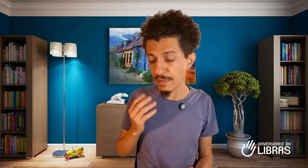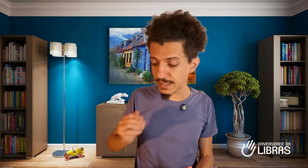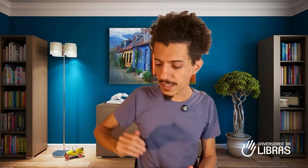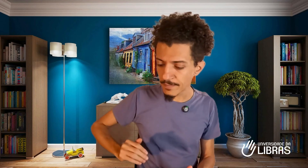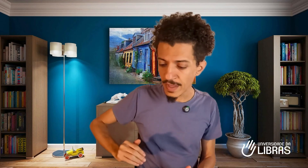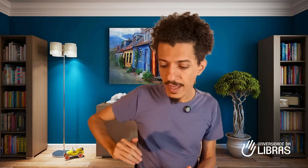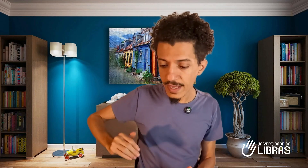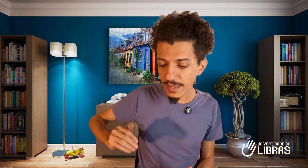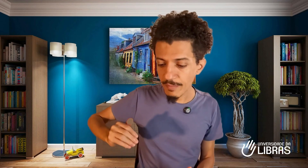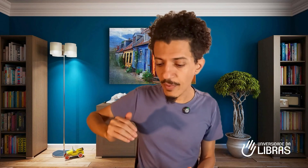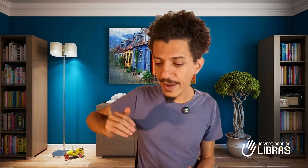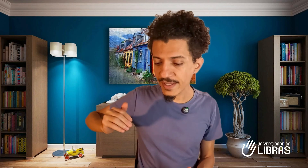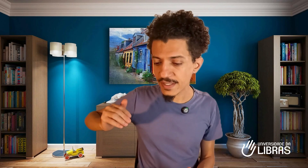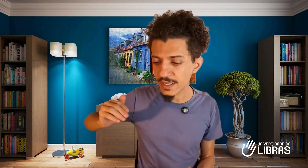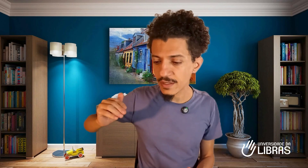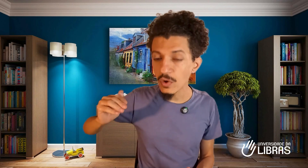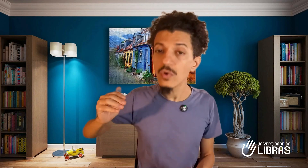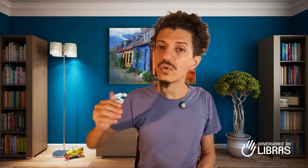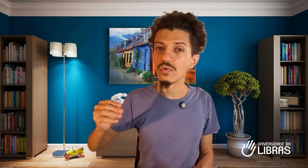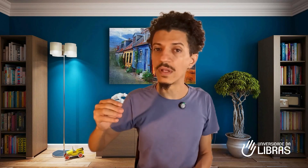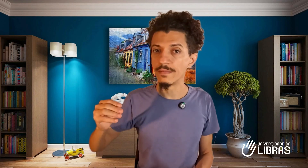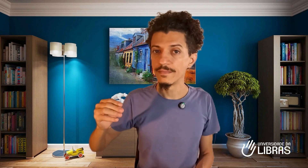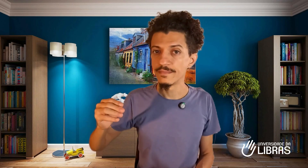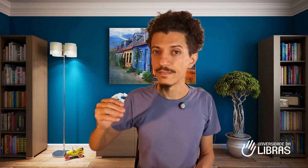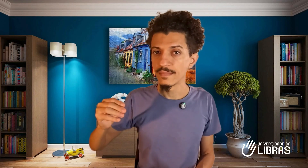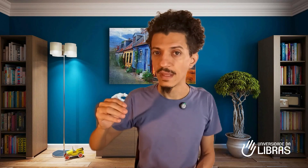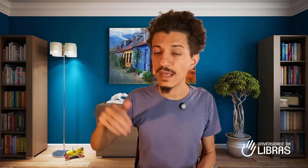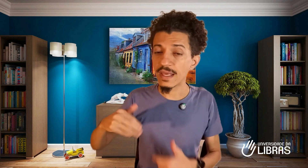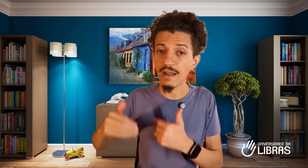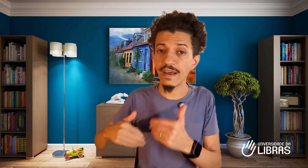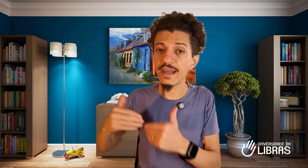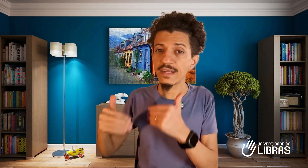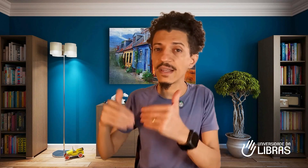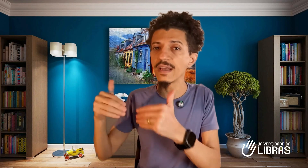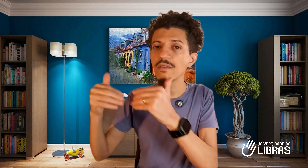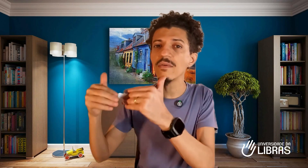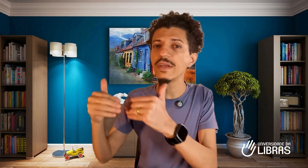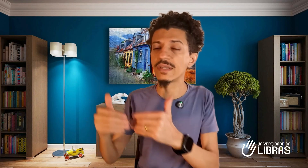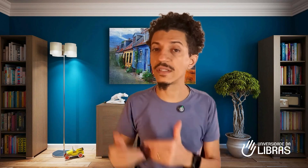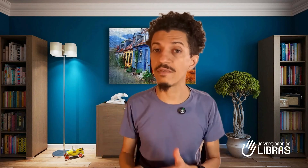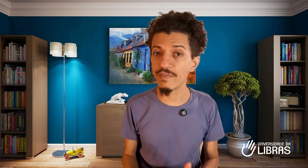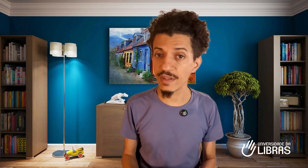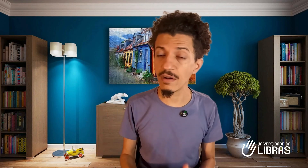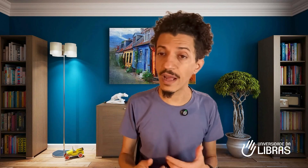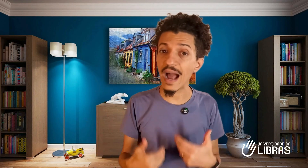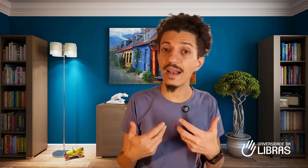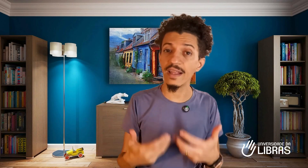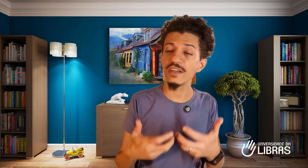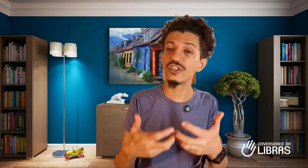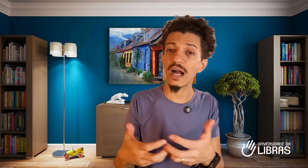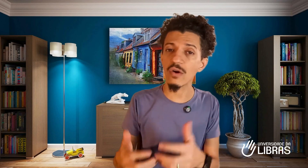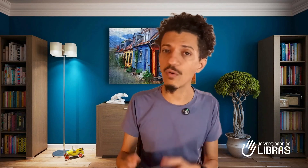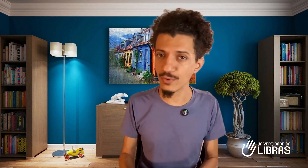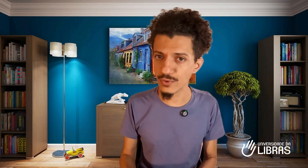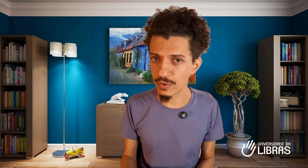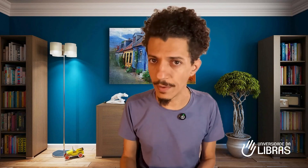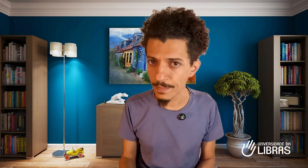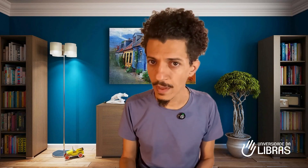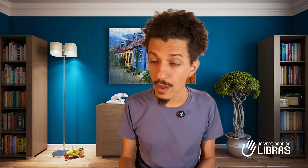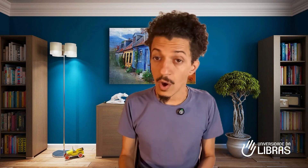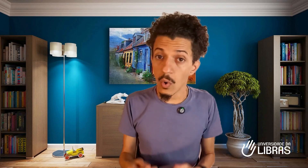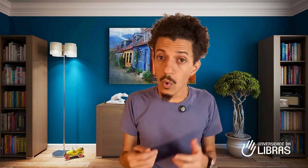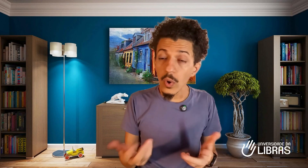10 meses e que depois se tornou surda. E que ela vai crescendo e se desenvolvendo ali já como